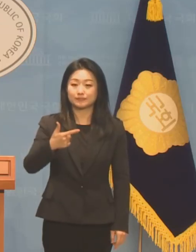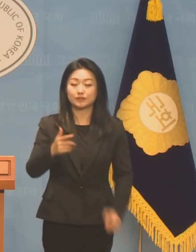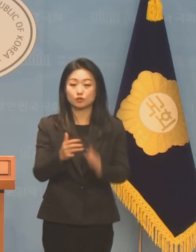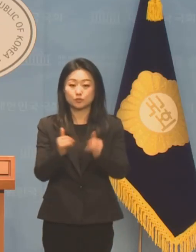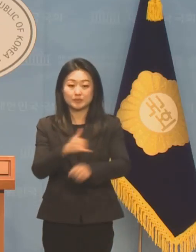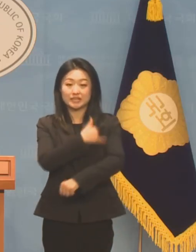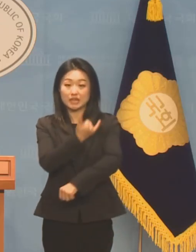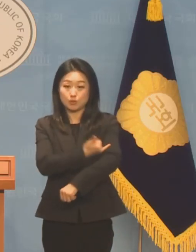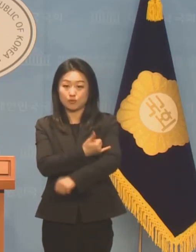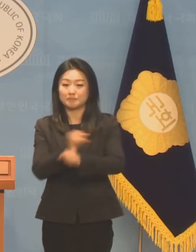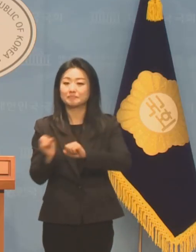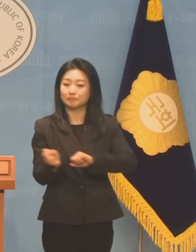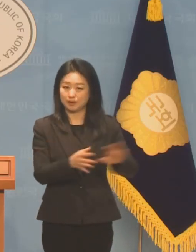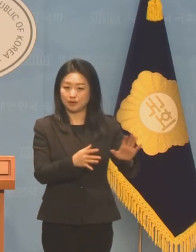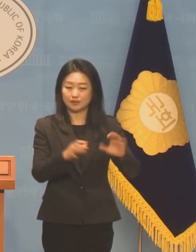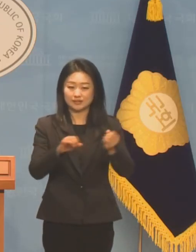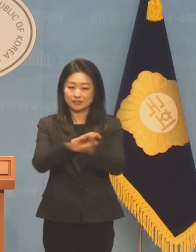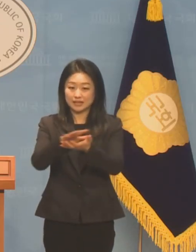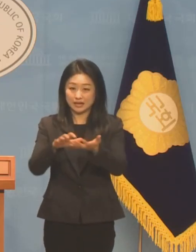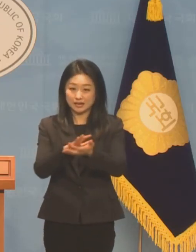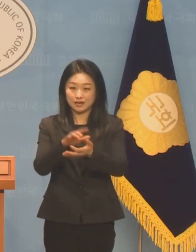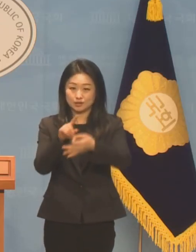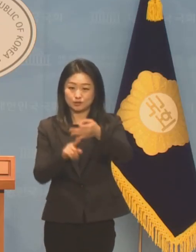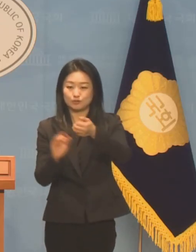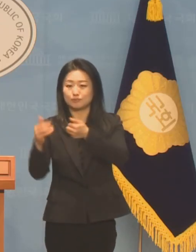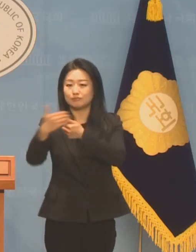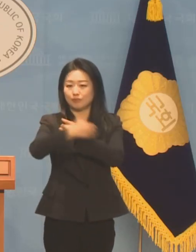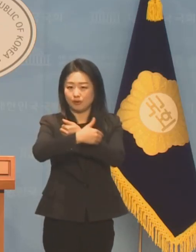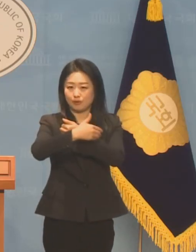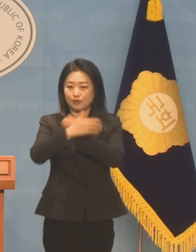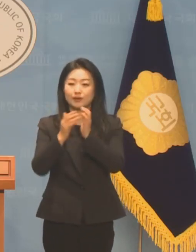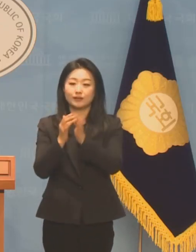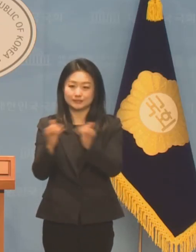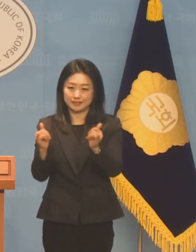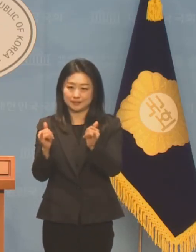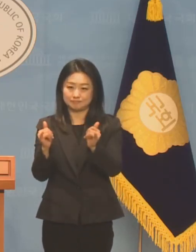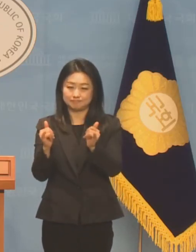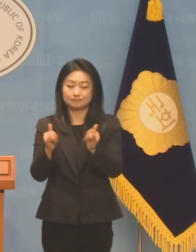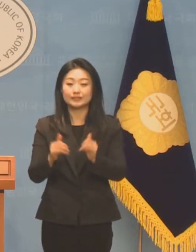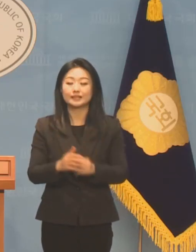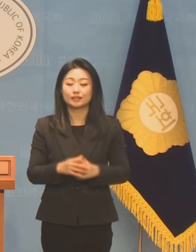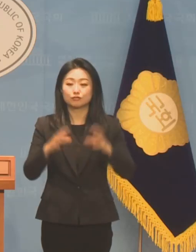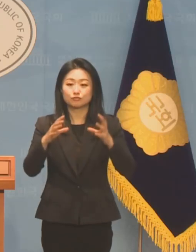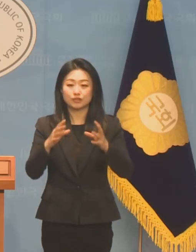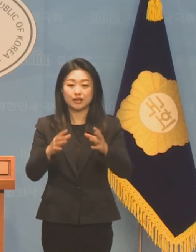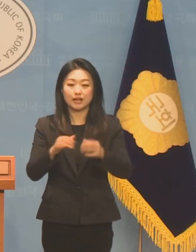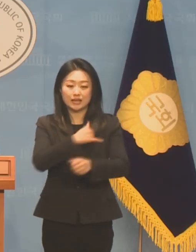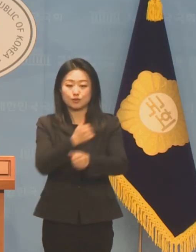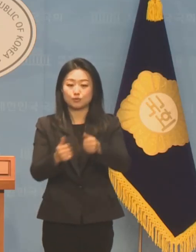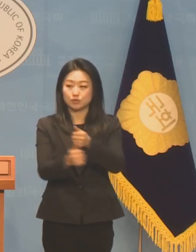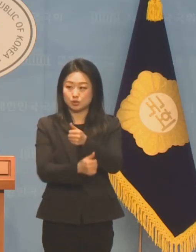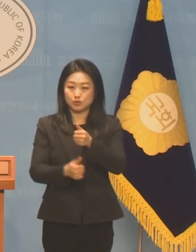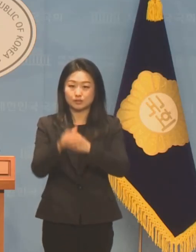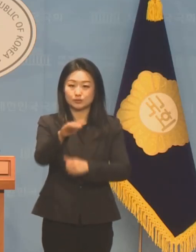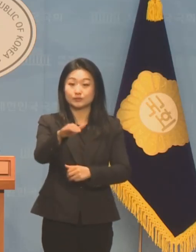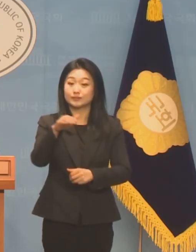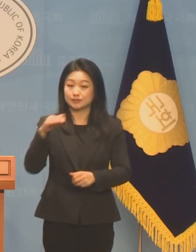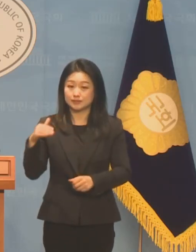국민인권 내팽개치고 내란숙에 지키는 자들, 인권위원회에서 손 떼십시오. 오늘